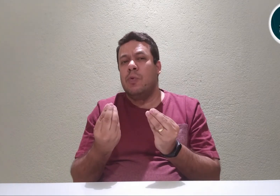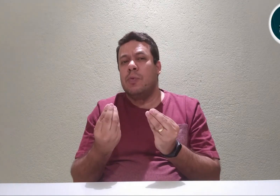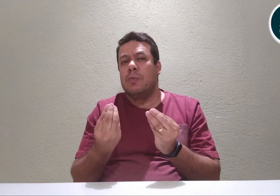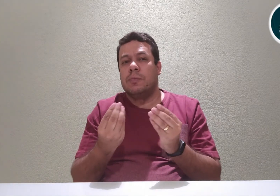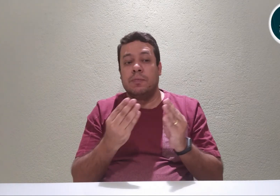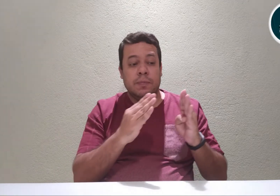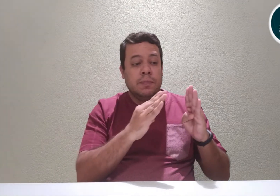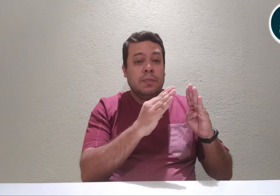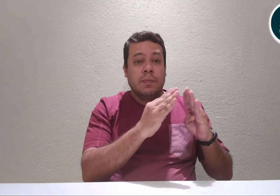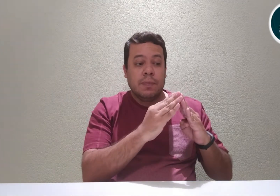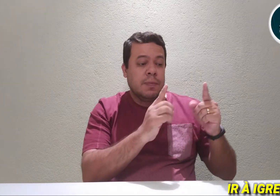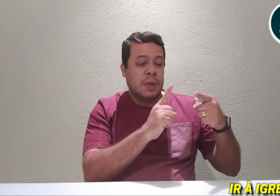E hoje, como obter a salvação?